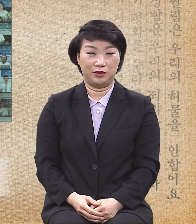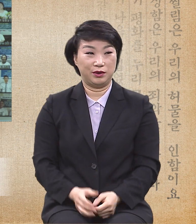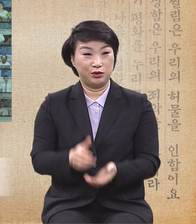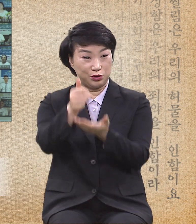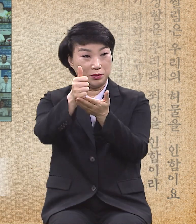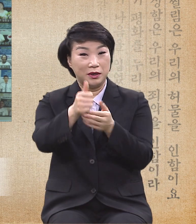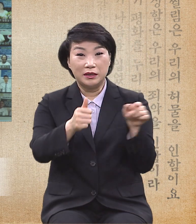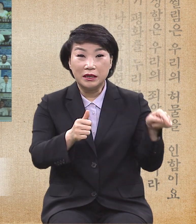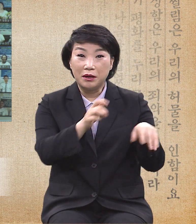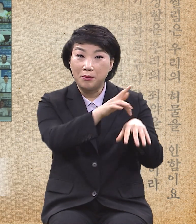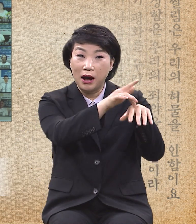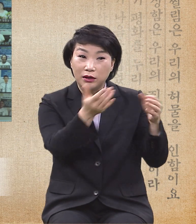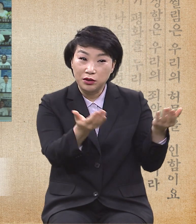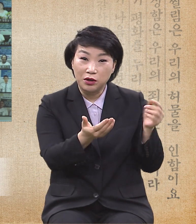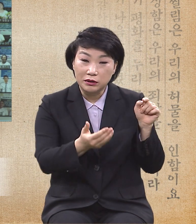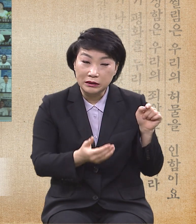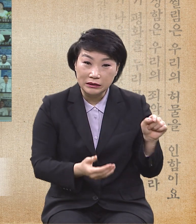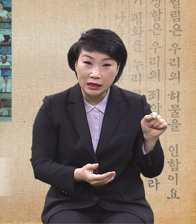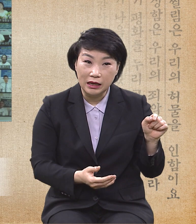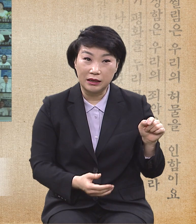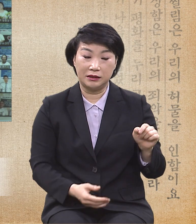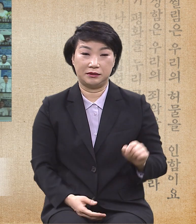마귀 역사를